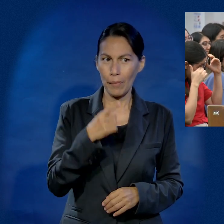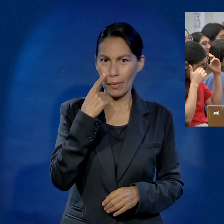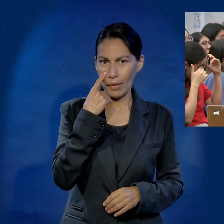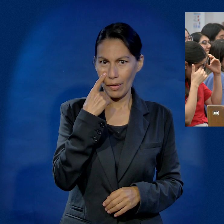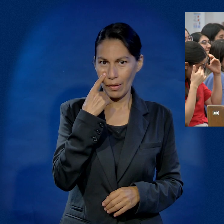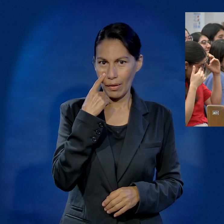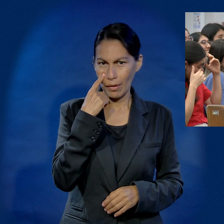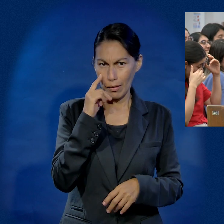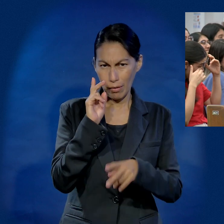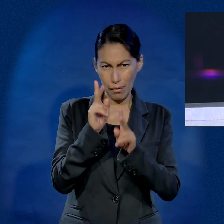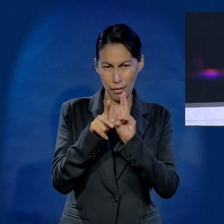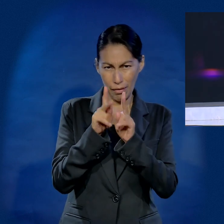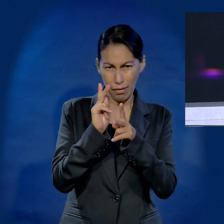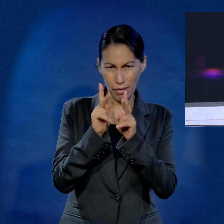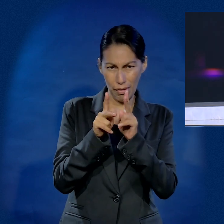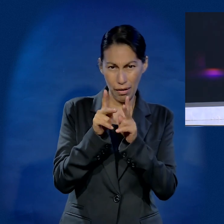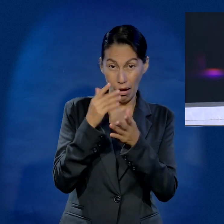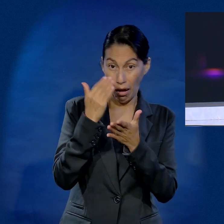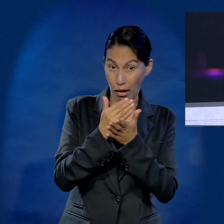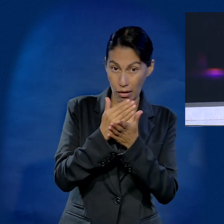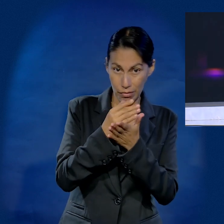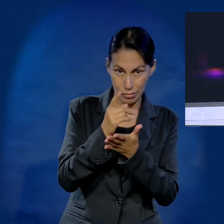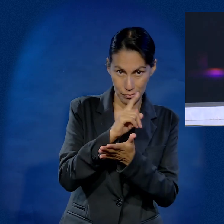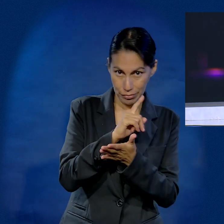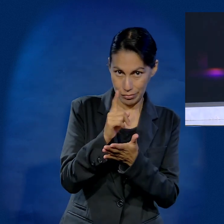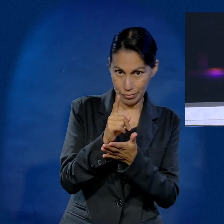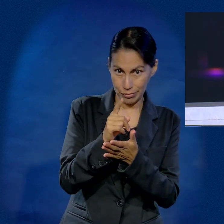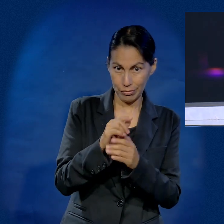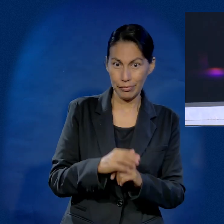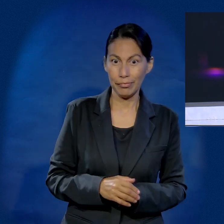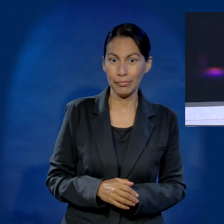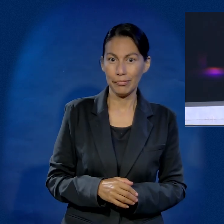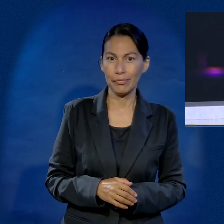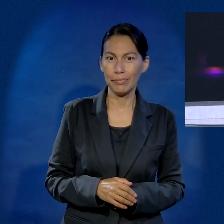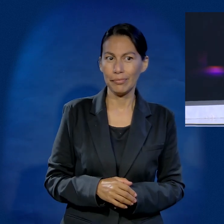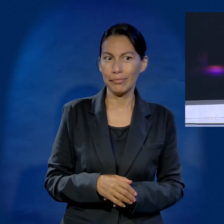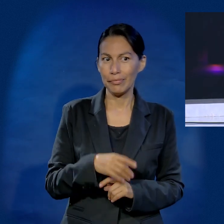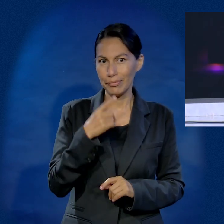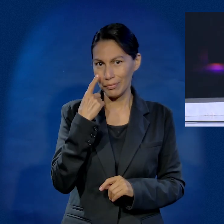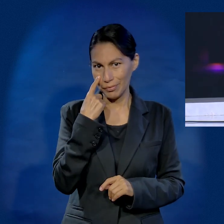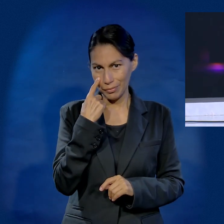No la interrumpas por lo menos en unos 5 segundos.